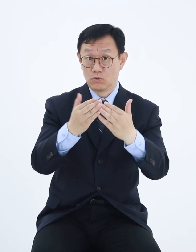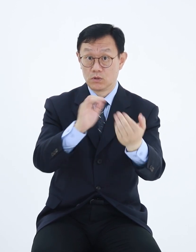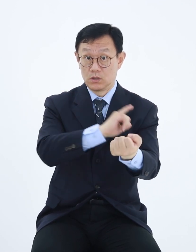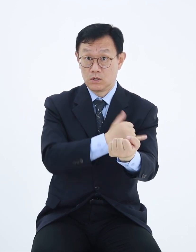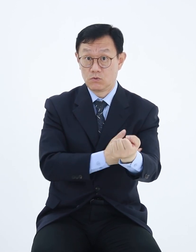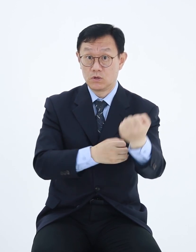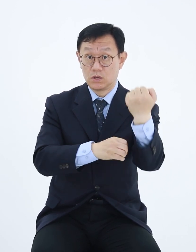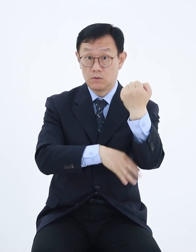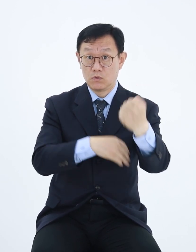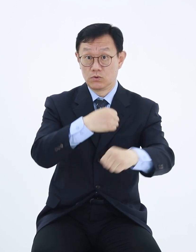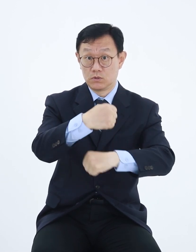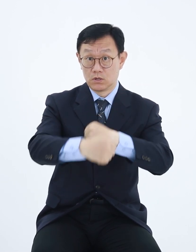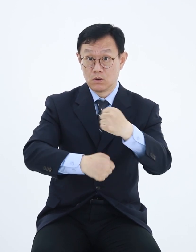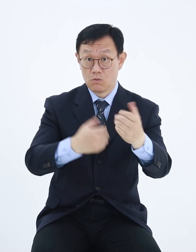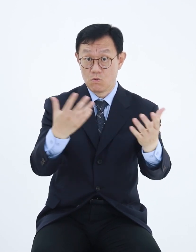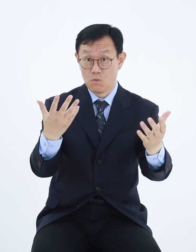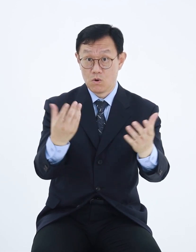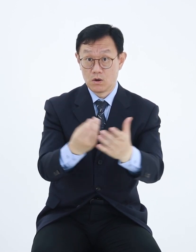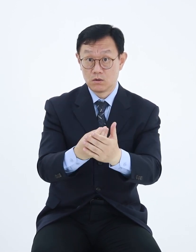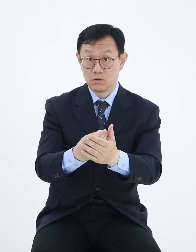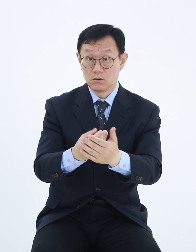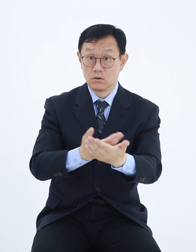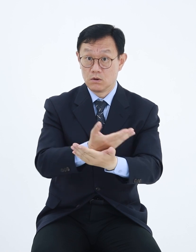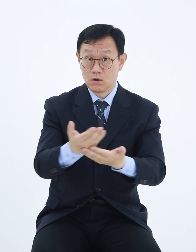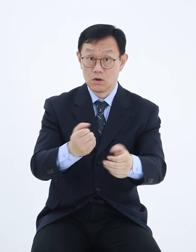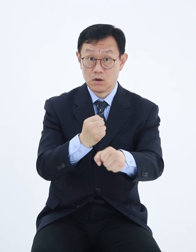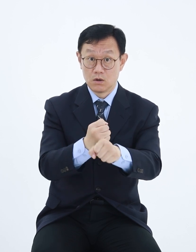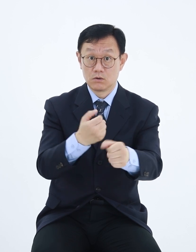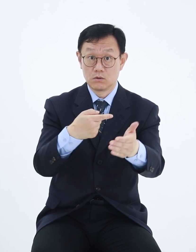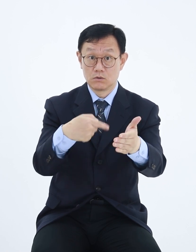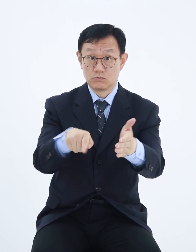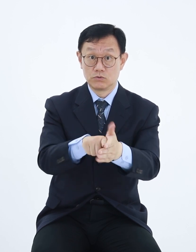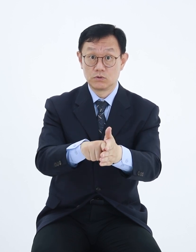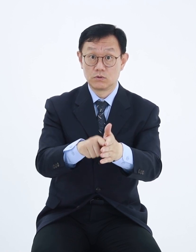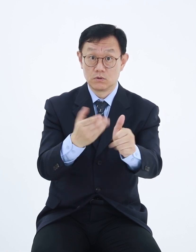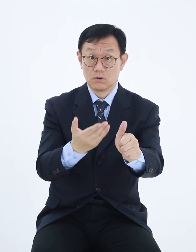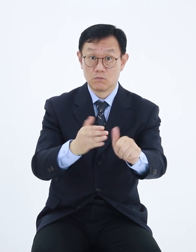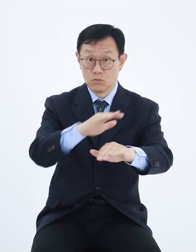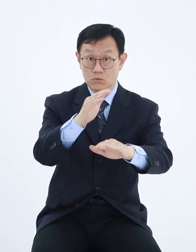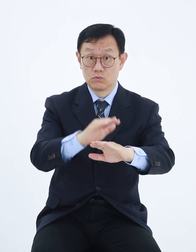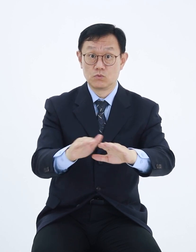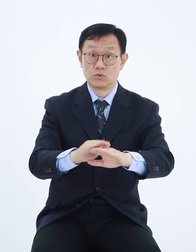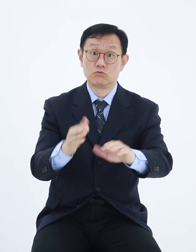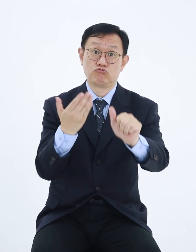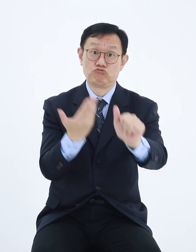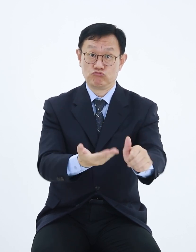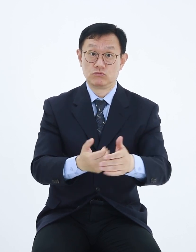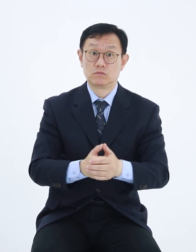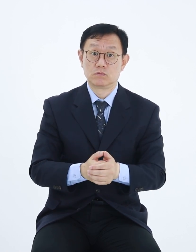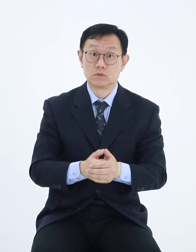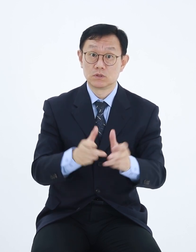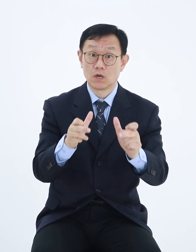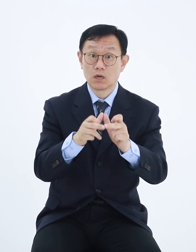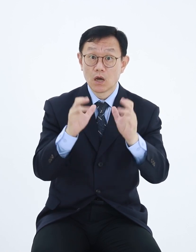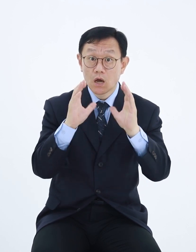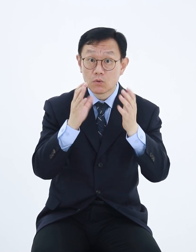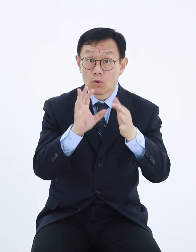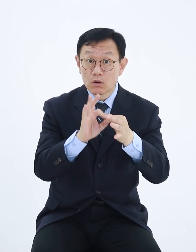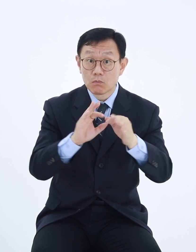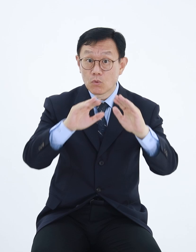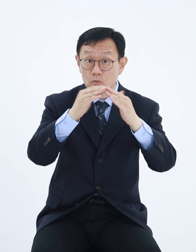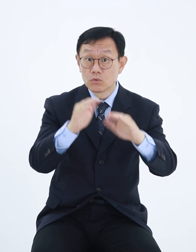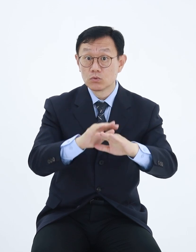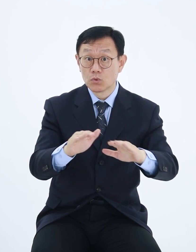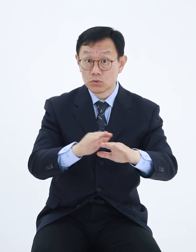인권과 기본적 자유를 완전히 향유하도록 보장하기 위하여 필요한 모든 조치를 취한다. 장애아동과 관련된